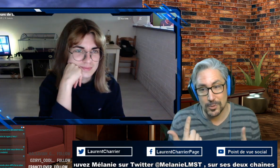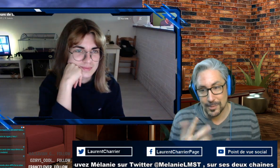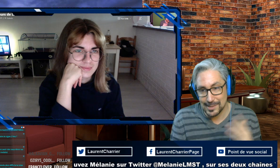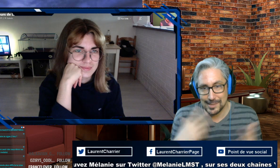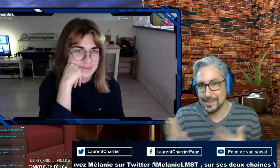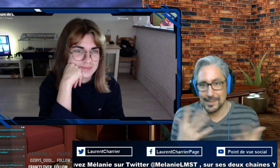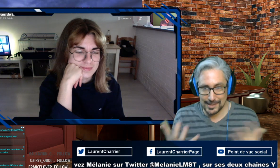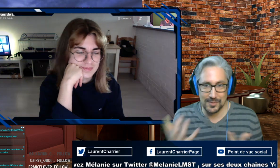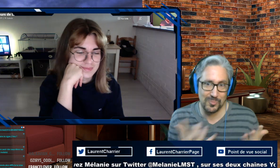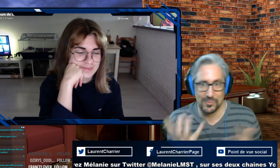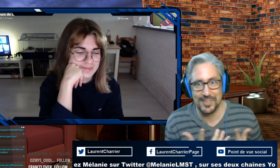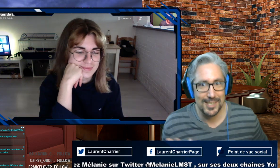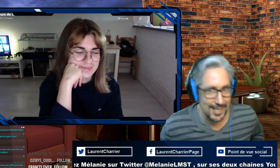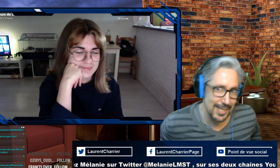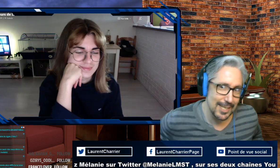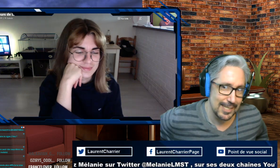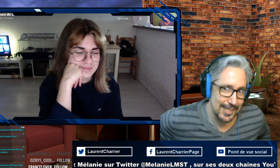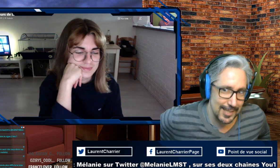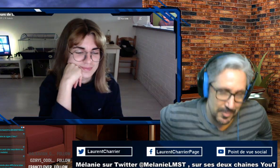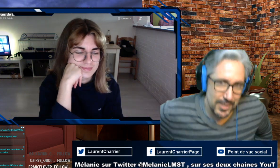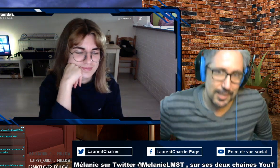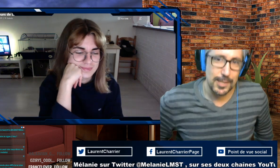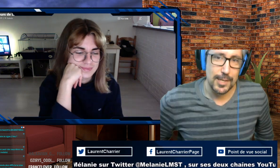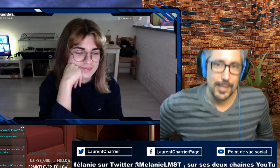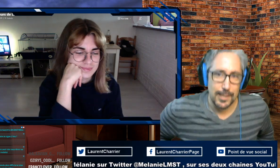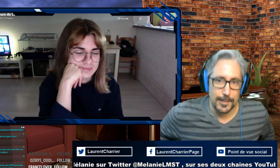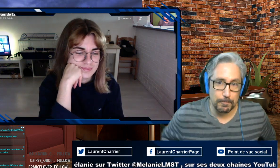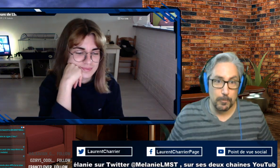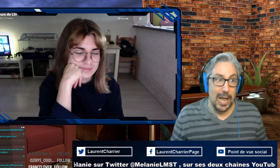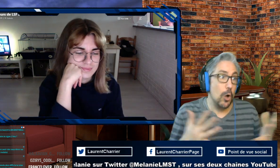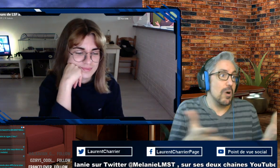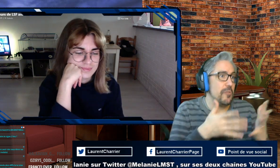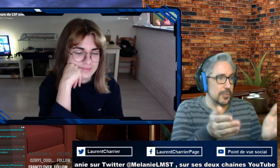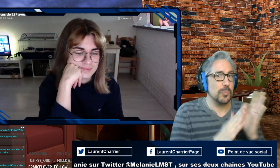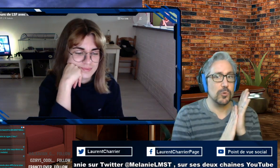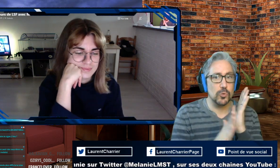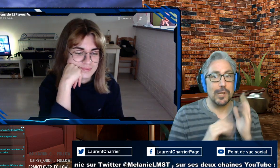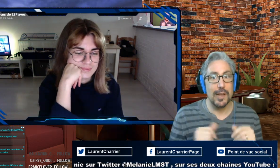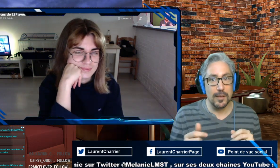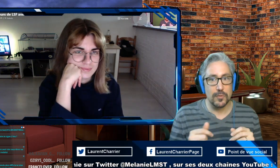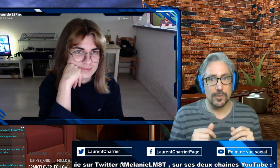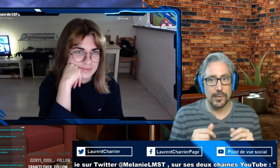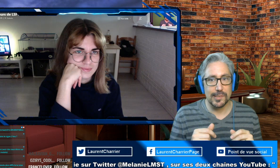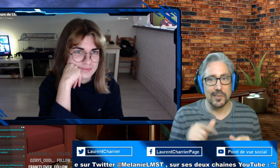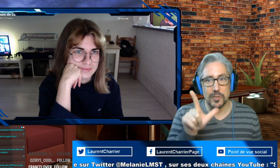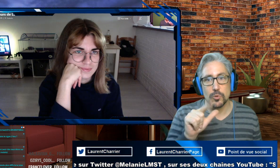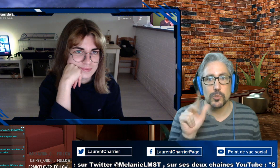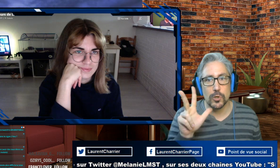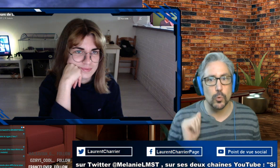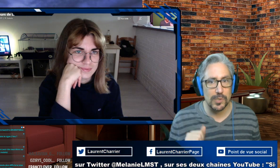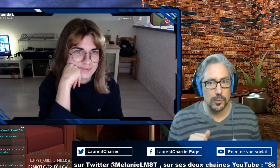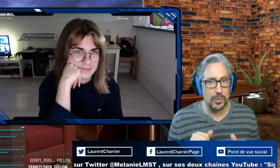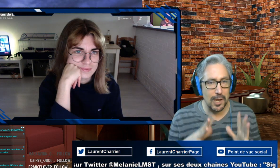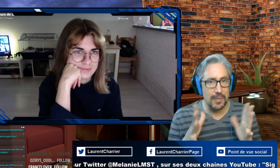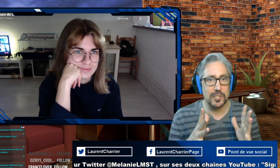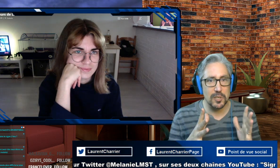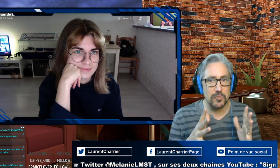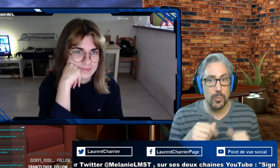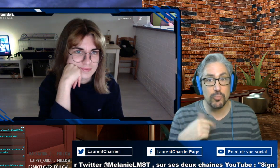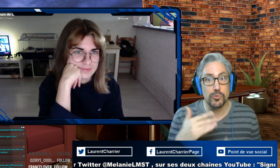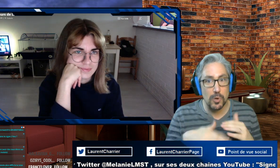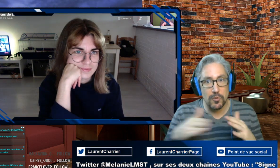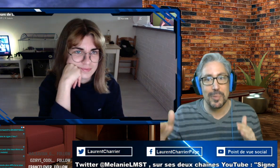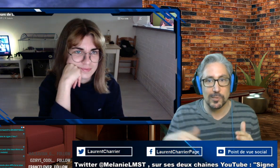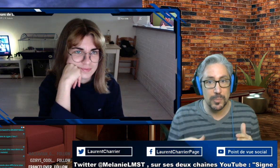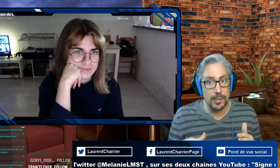c'est important. Donc si vous pouvez, c'est bien. Alors moi, forcément, sur les lives, ça fait 2 heures, 3 heures de live à chaque